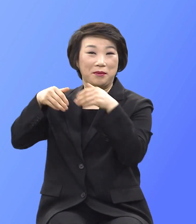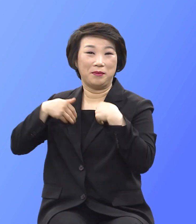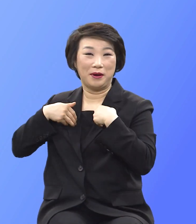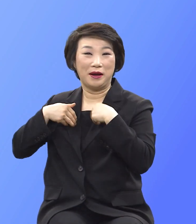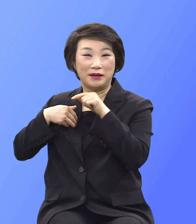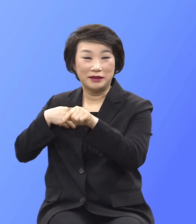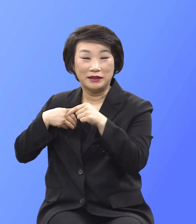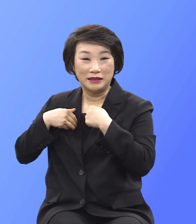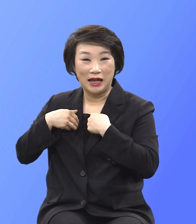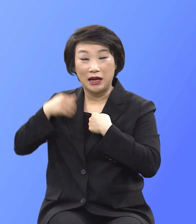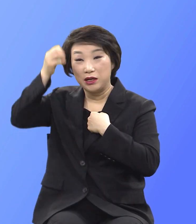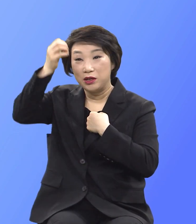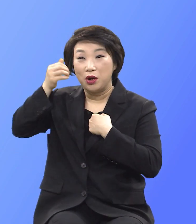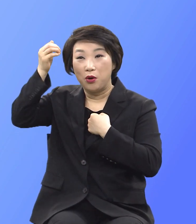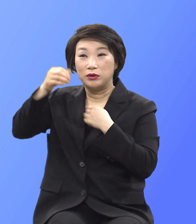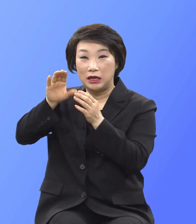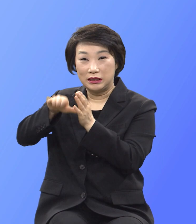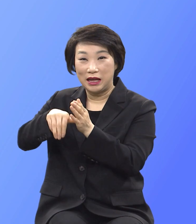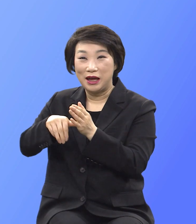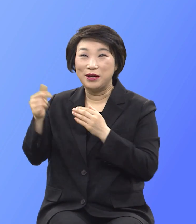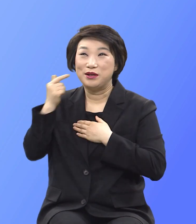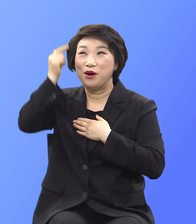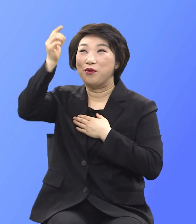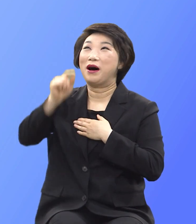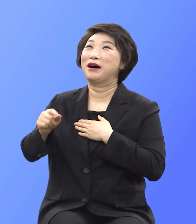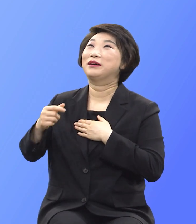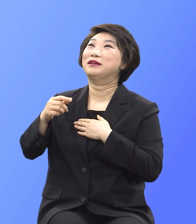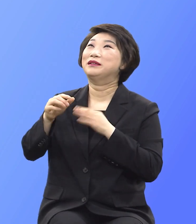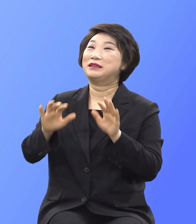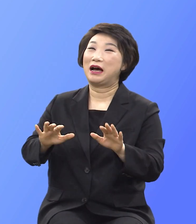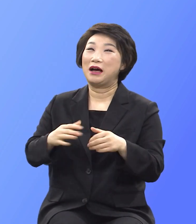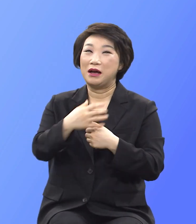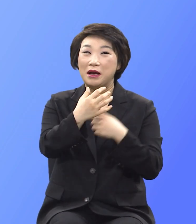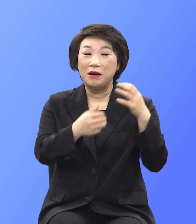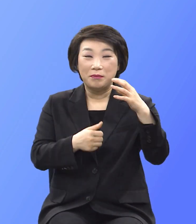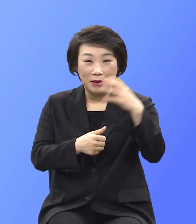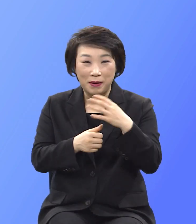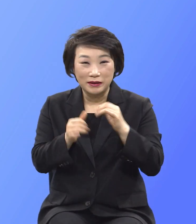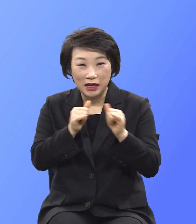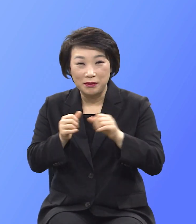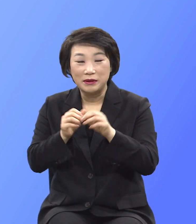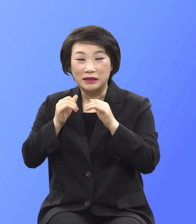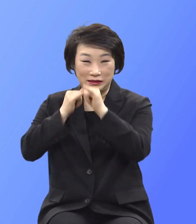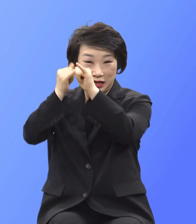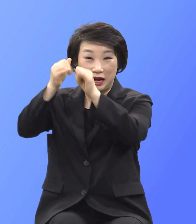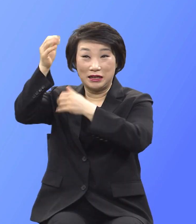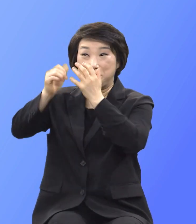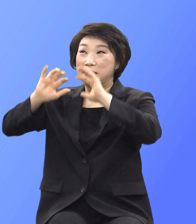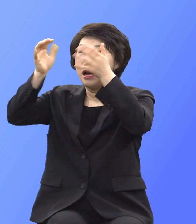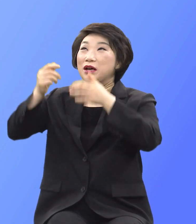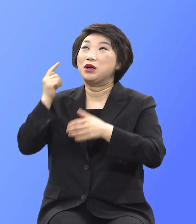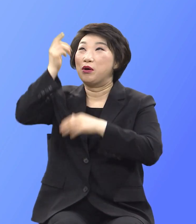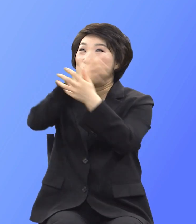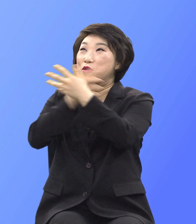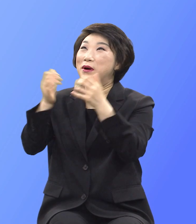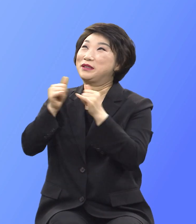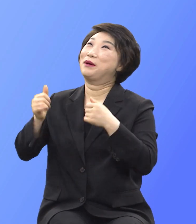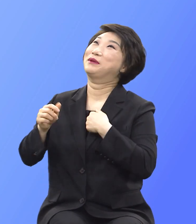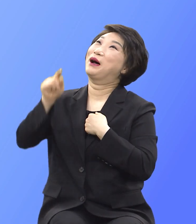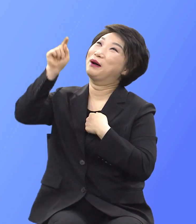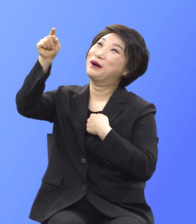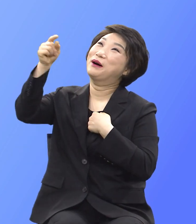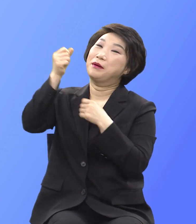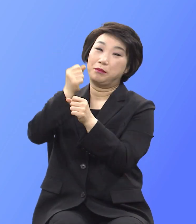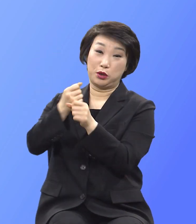그만큼 여러분의 영혼의 영광에 핍박받는 자의 상과 하늘의 영광에 충만한 사람으로